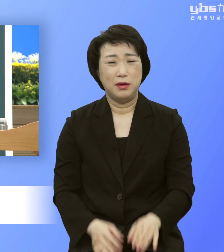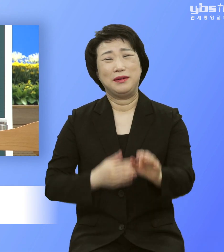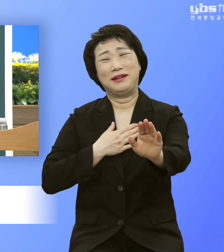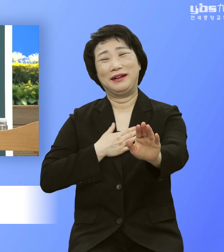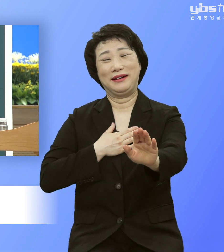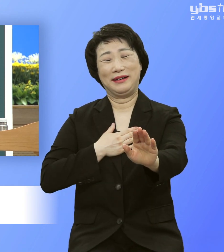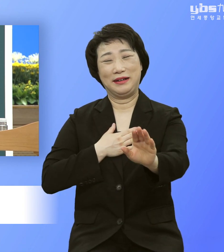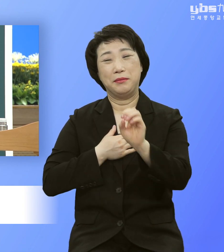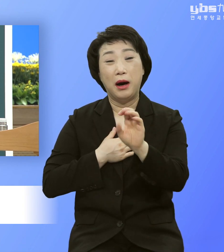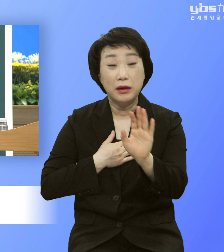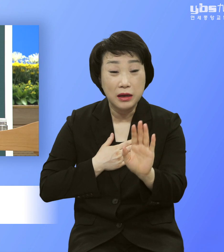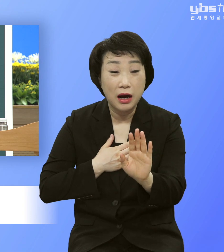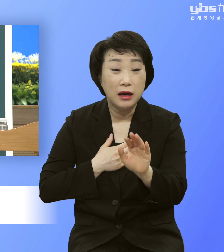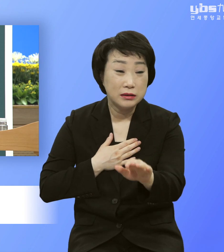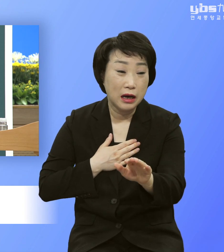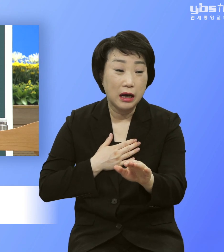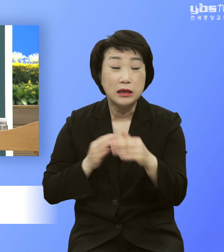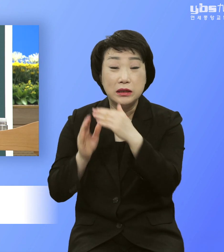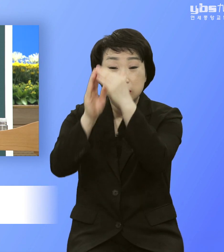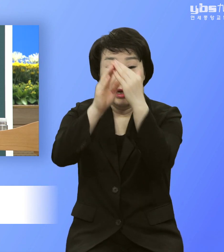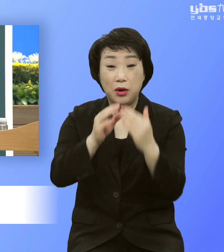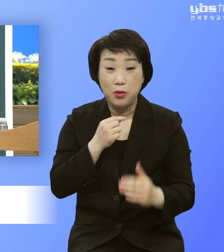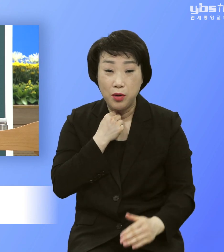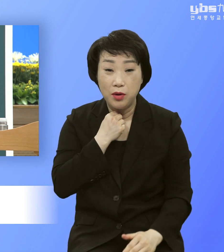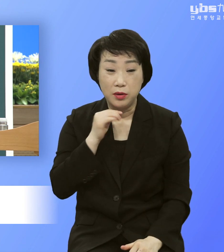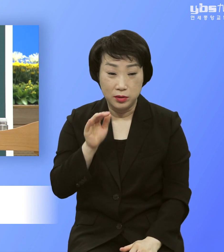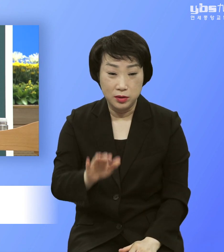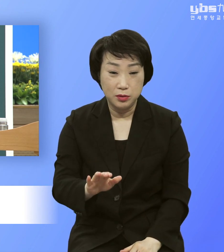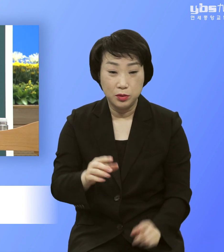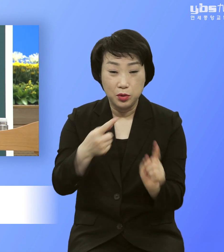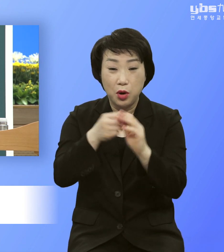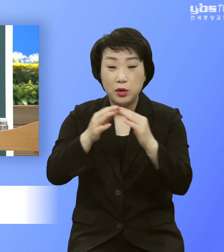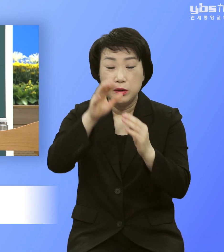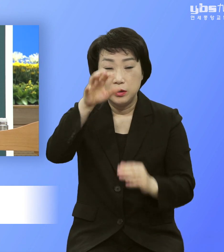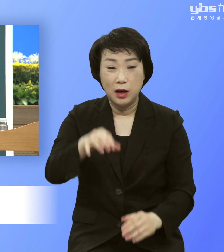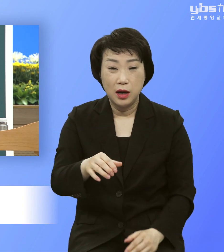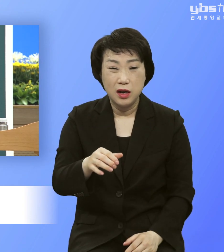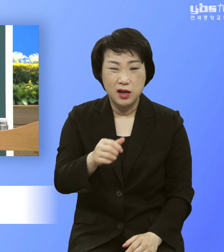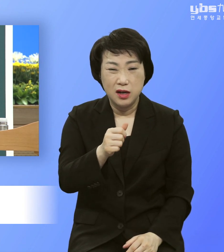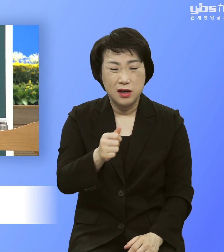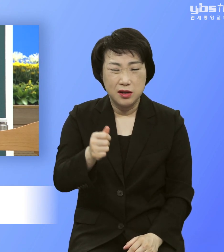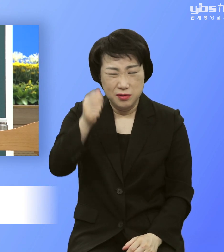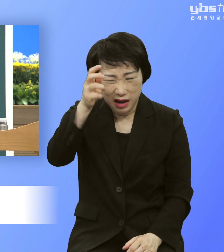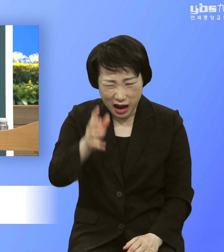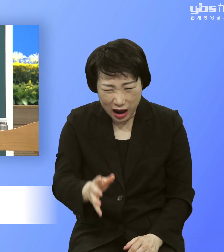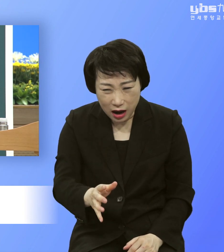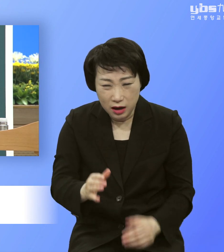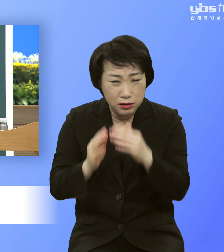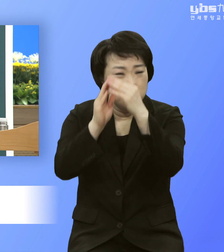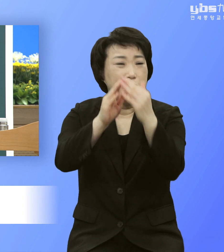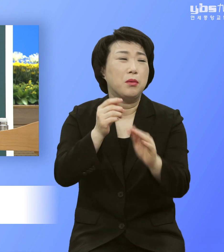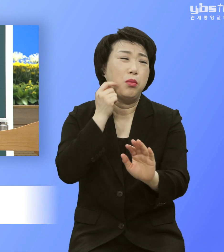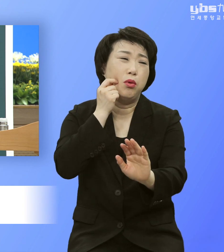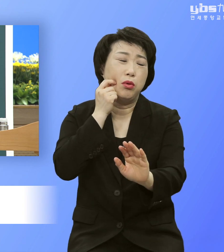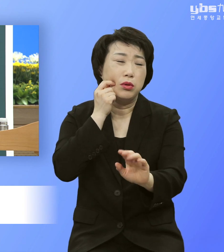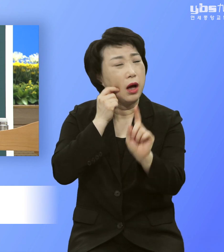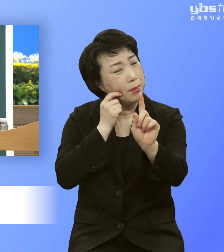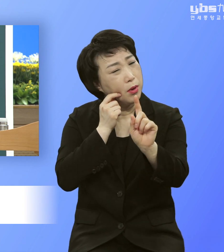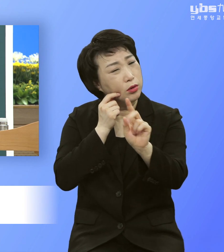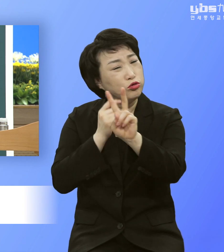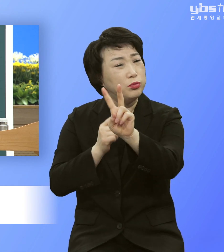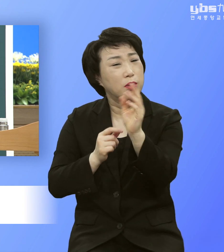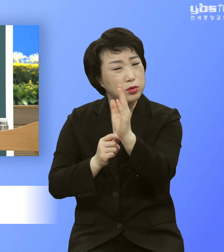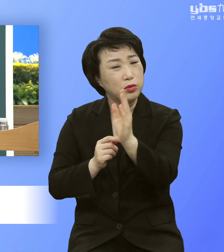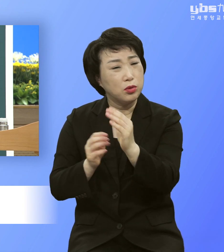그랬죠. 그럼 이사 가려면 교회를 여러 번 이사 갈 필요가 있겠냐. 한 번